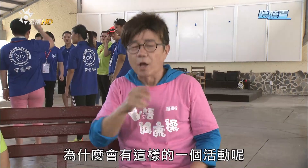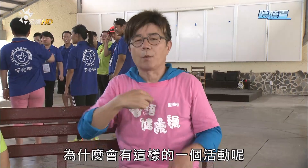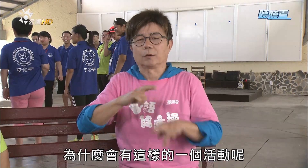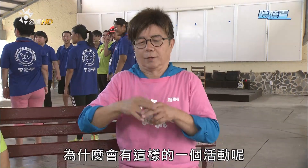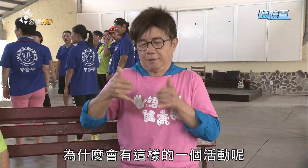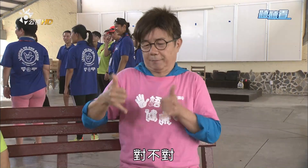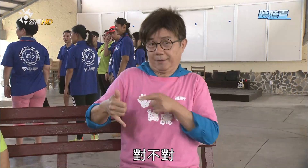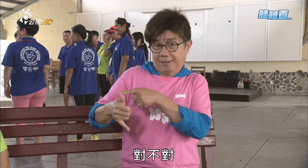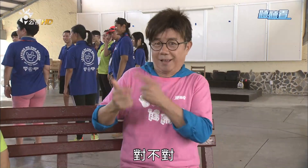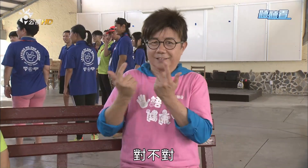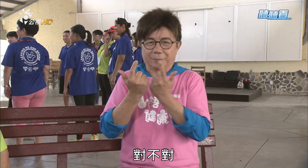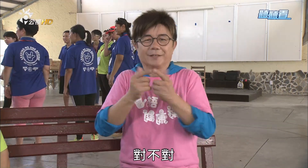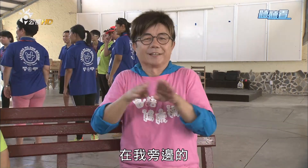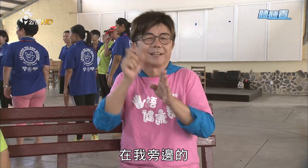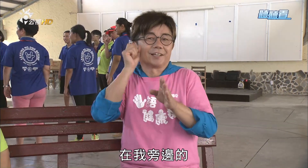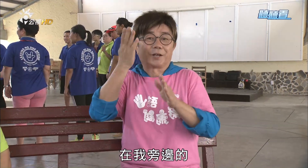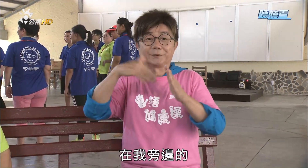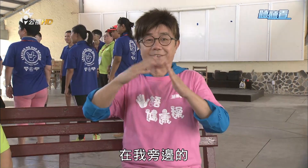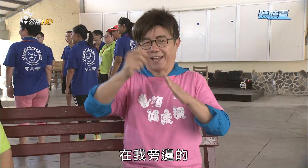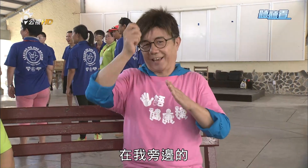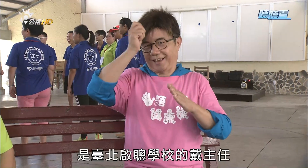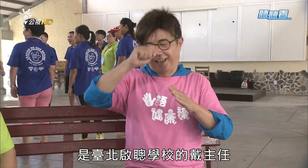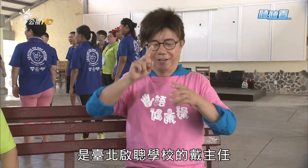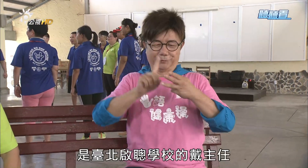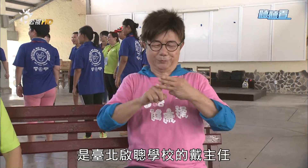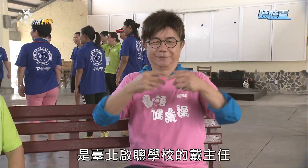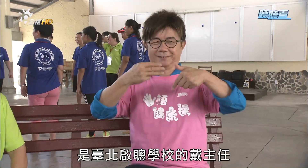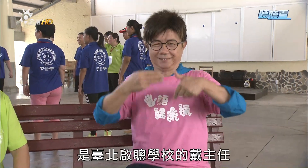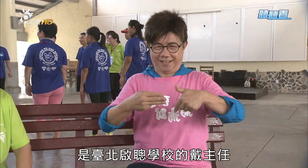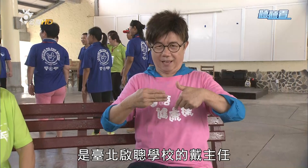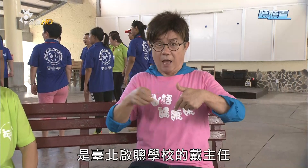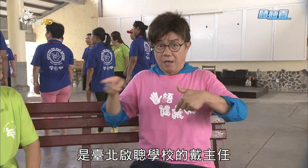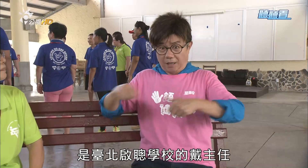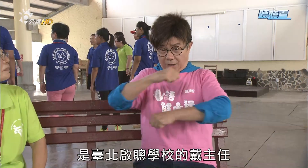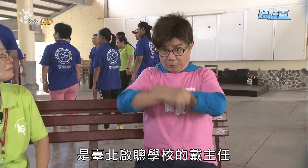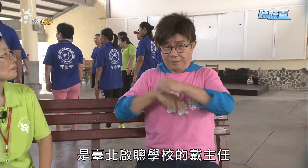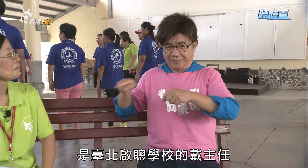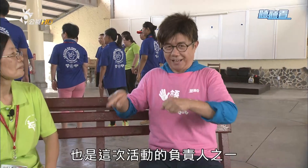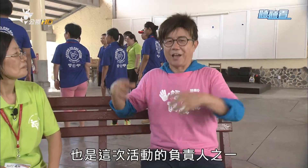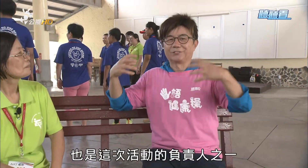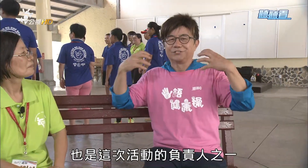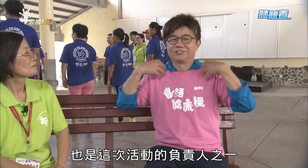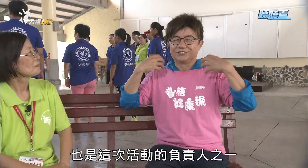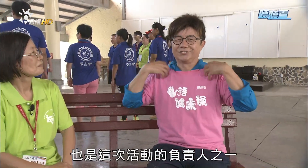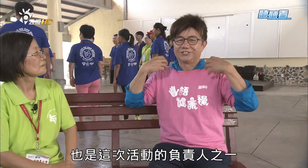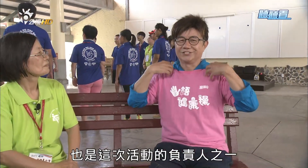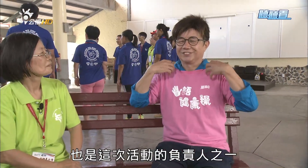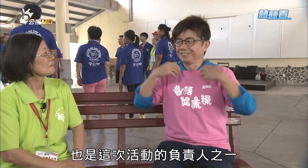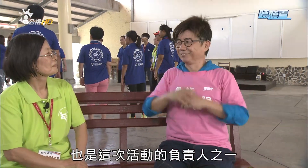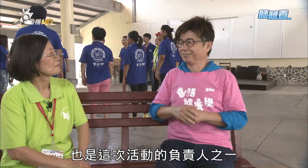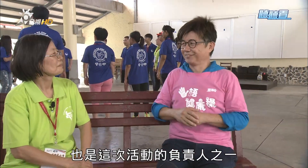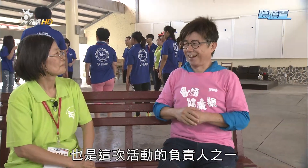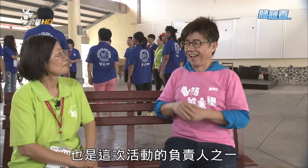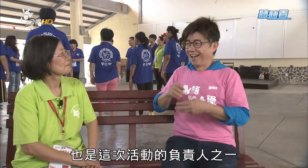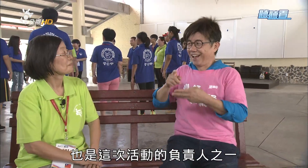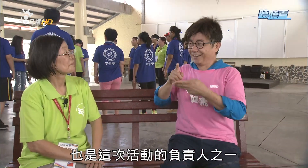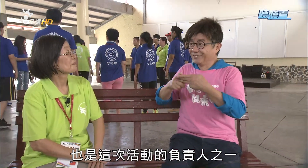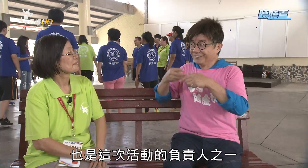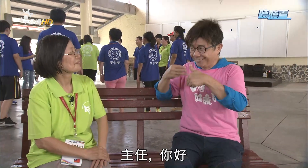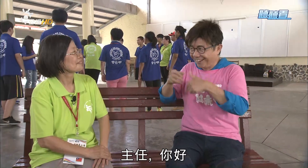活动呢？对不对？在我旁边的呢，是台北启聪学校的戴主任，也是这次活动的负责人之一啊。主任